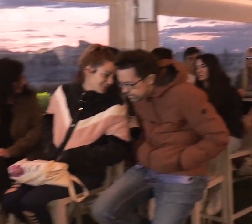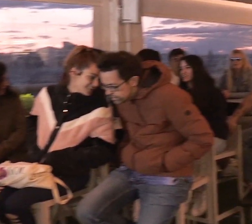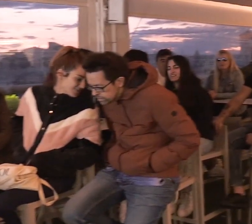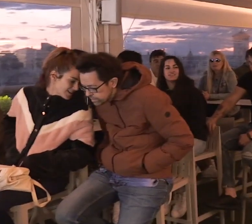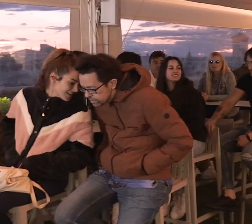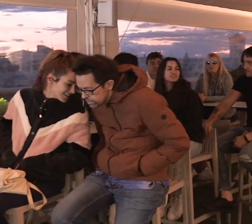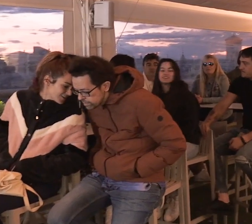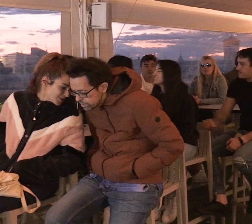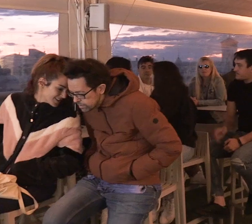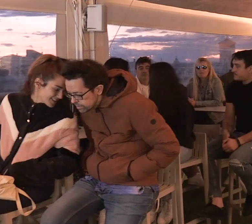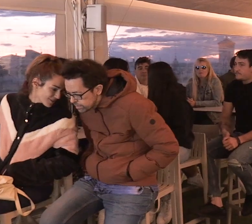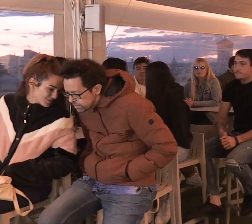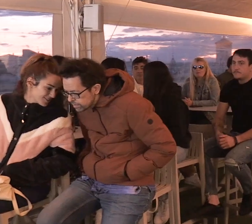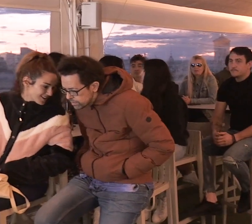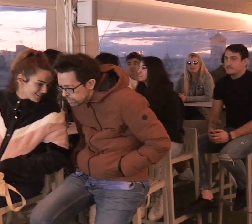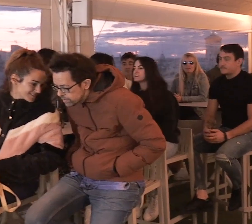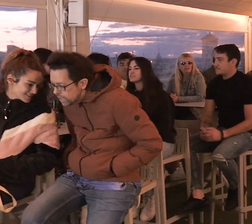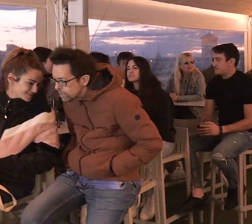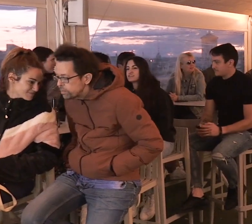Buenas. A mí me gustaría saber qué has estudiado.